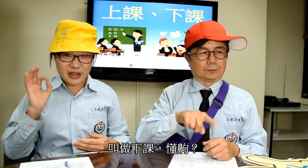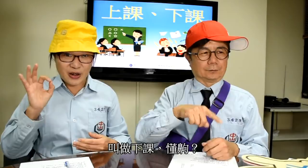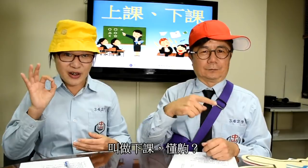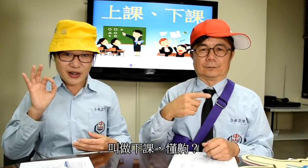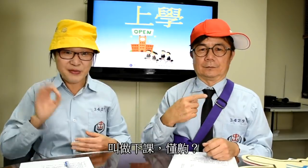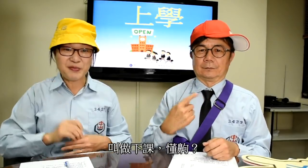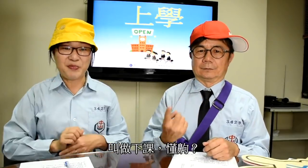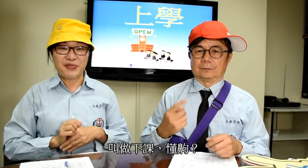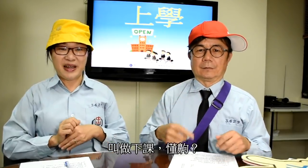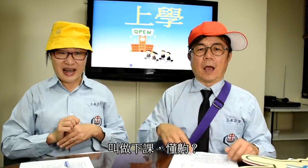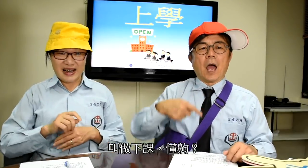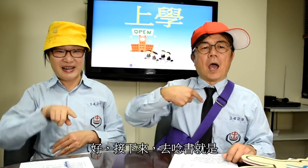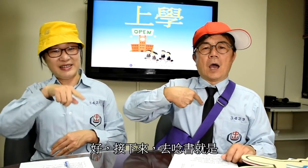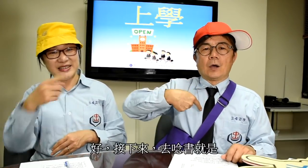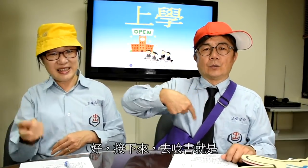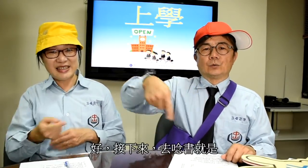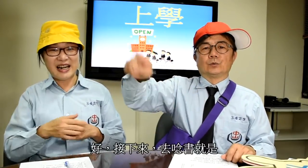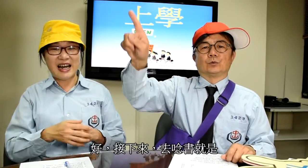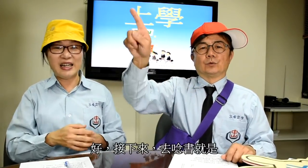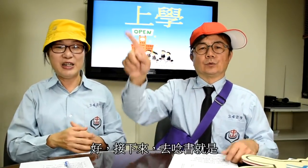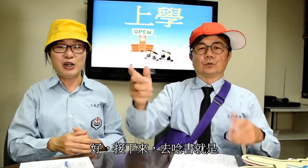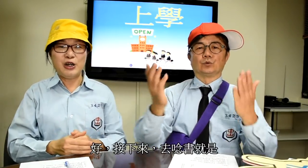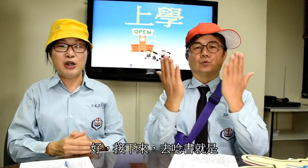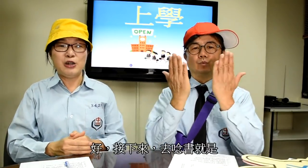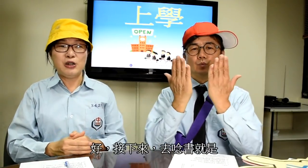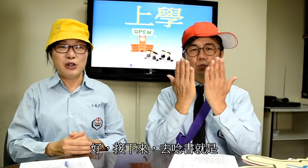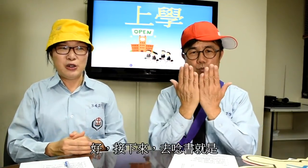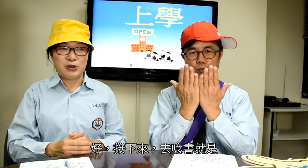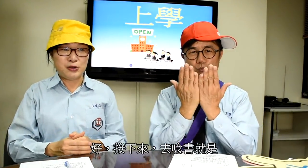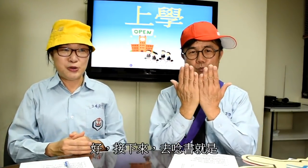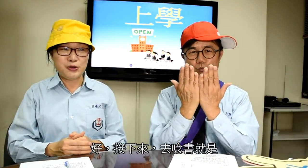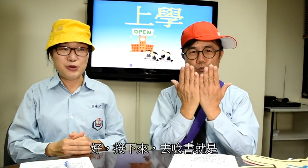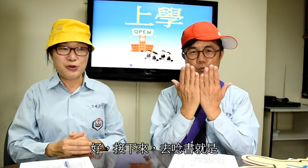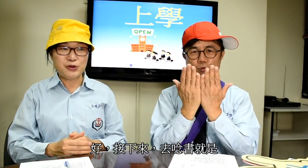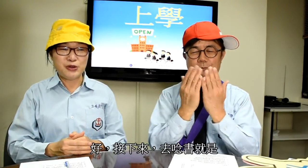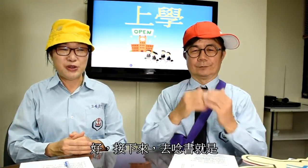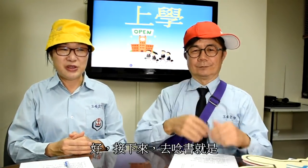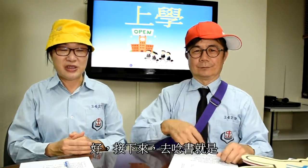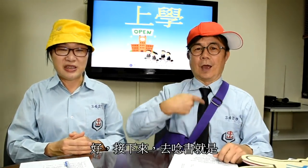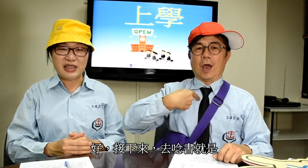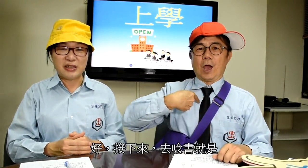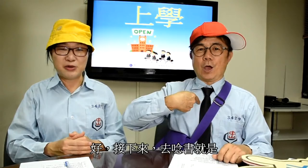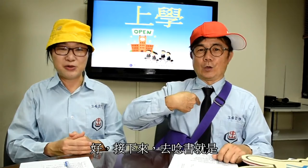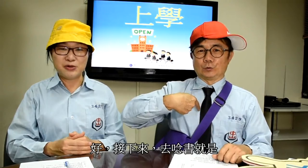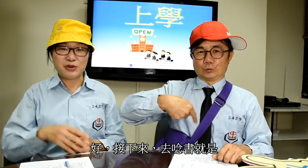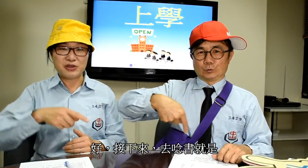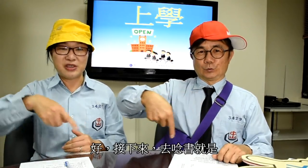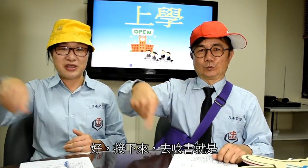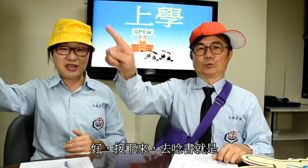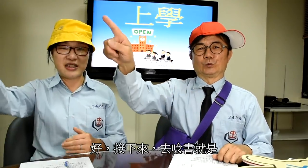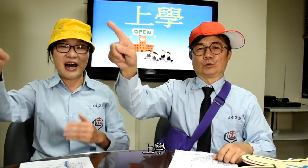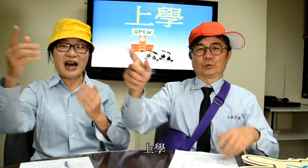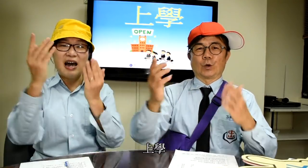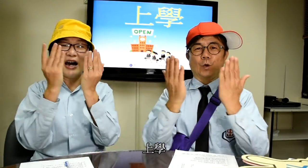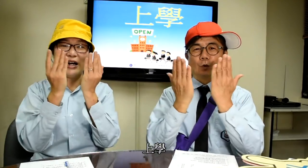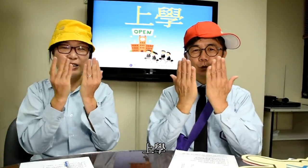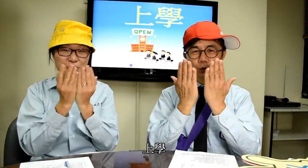哦？好，接下来去念书就是上学，